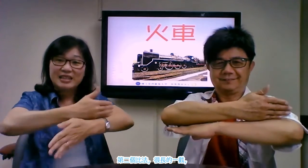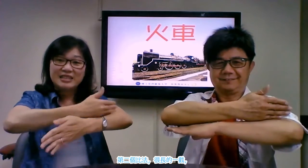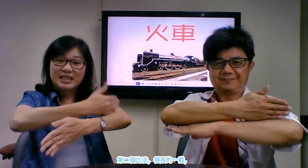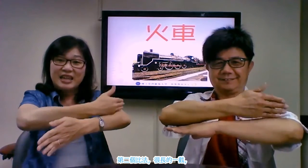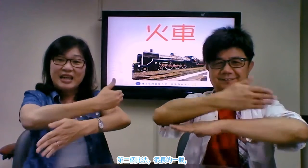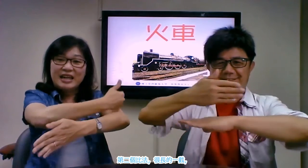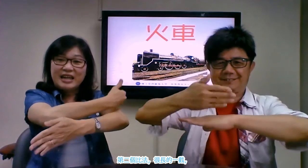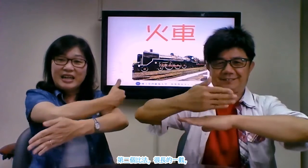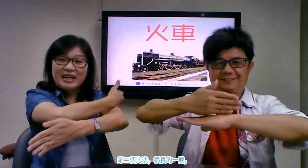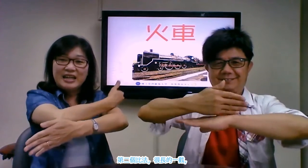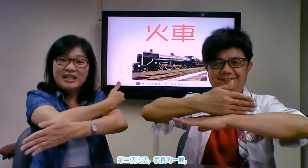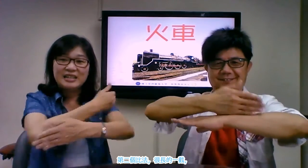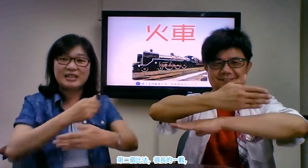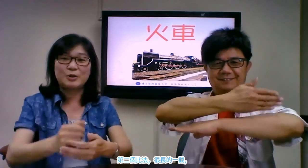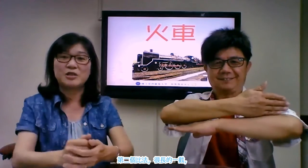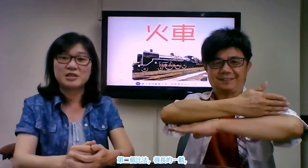节火车，